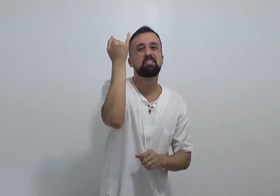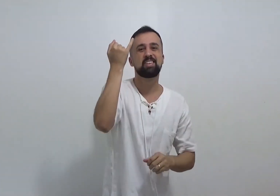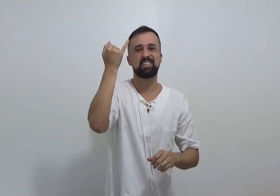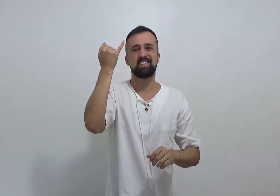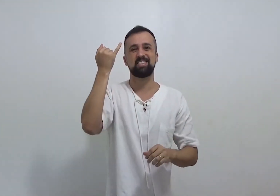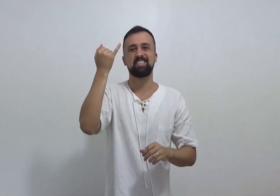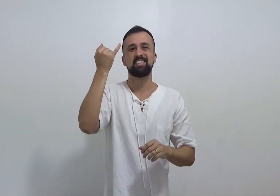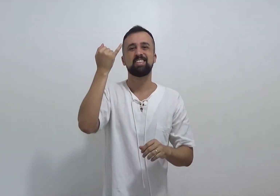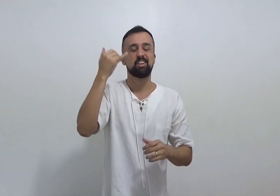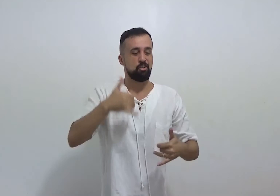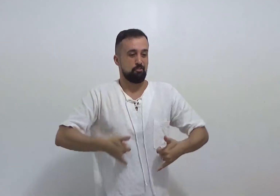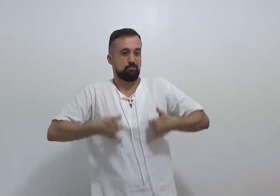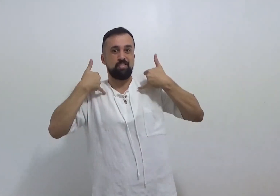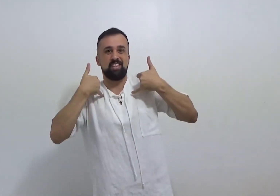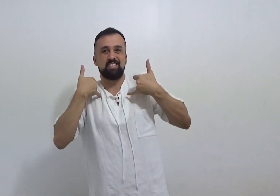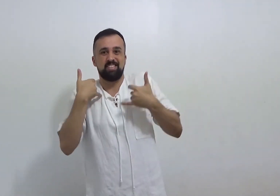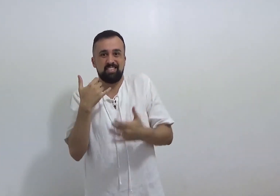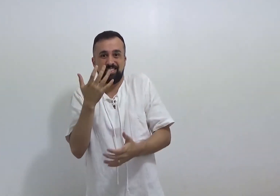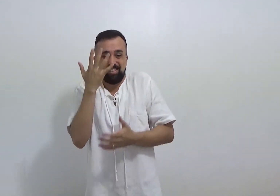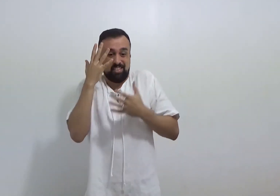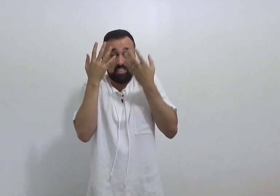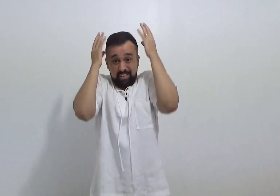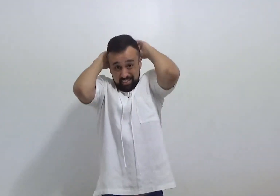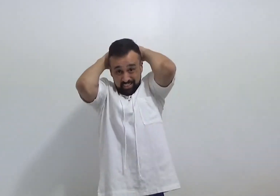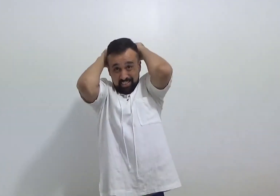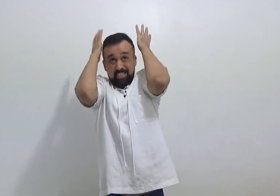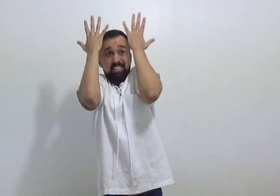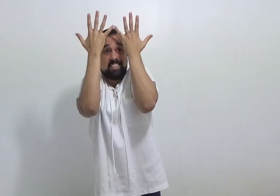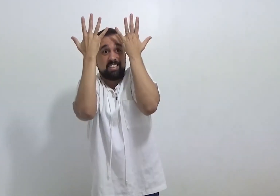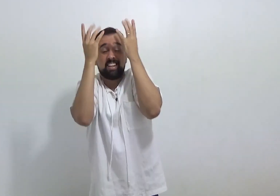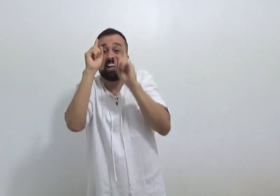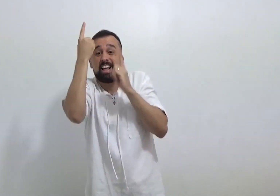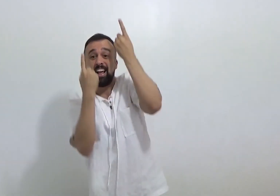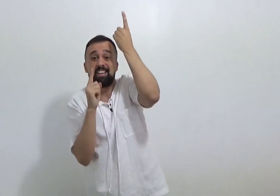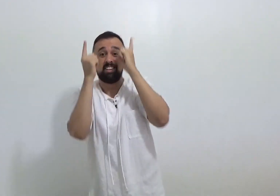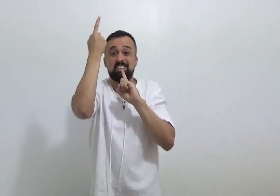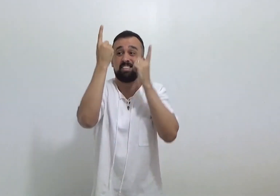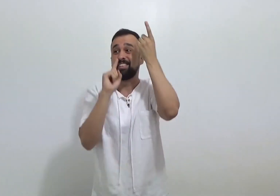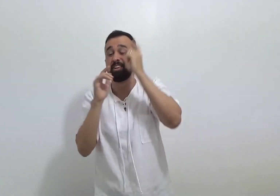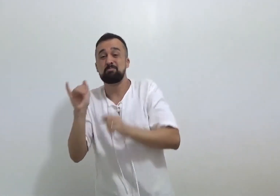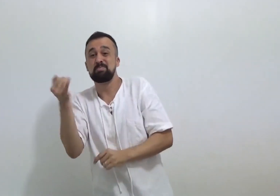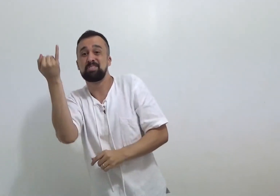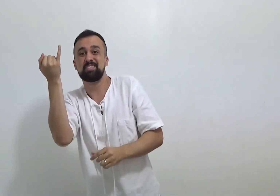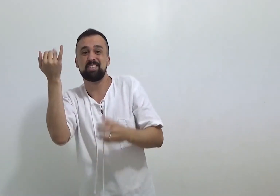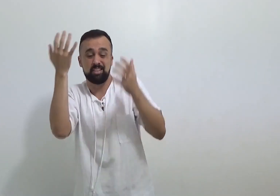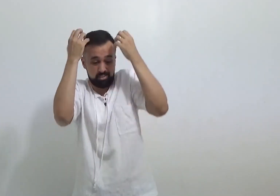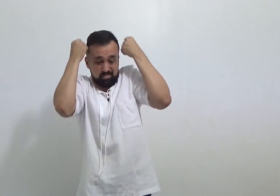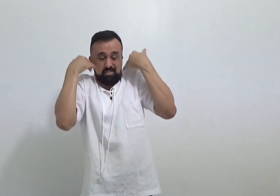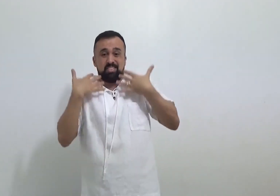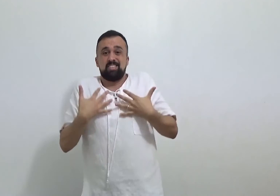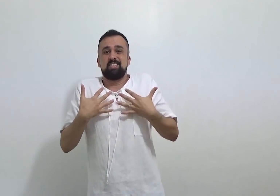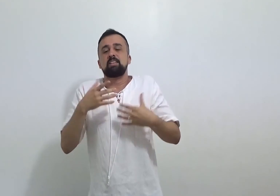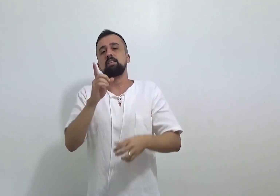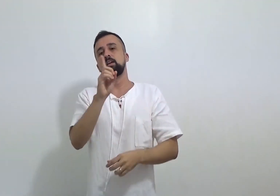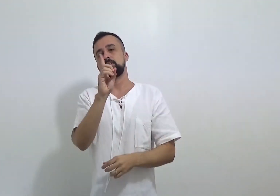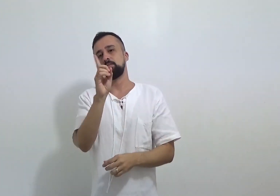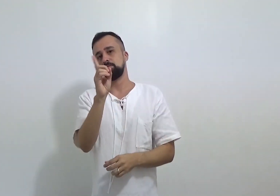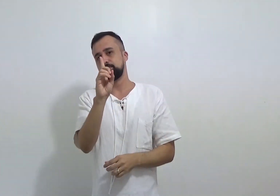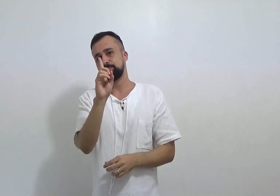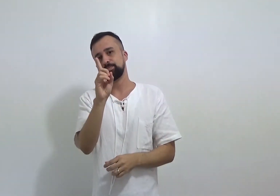E não devem ser usados como fantasias em festas, carnaval.